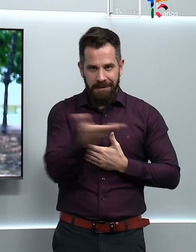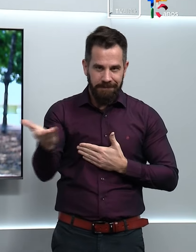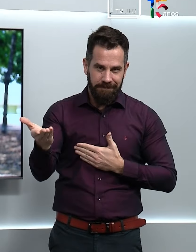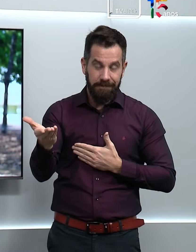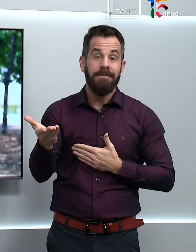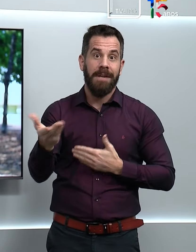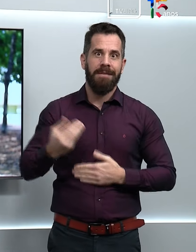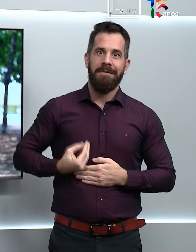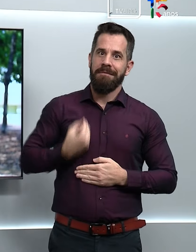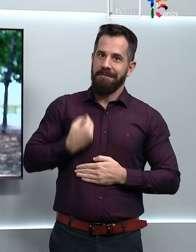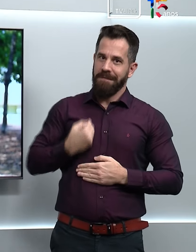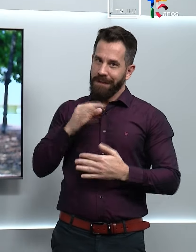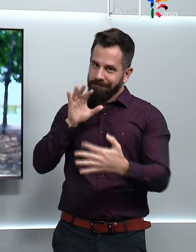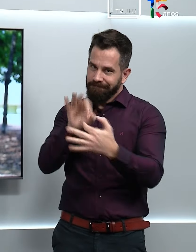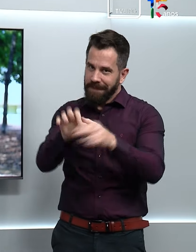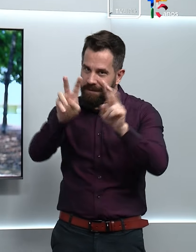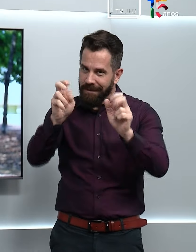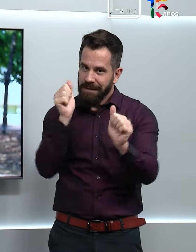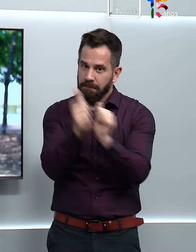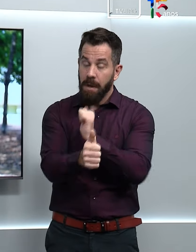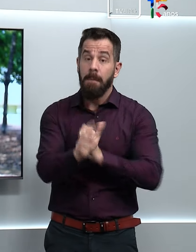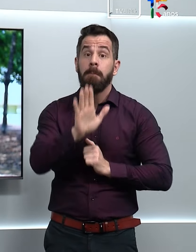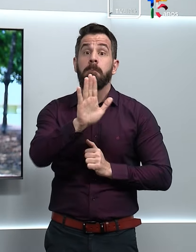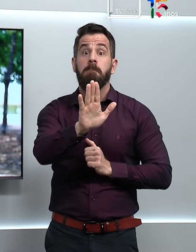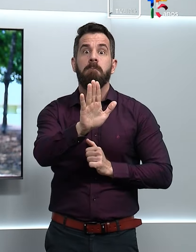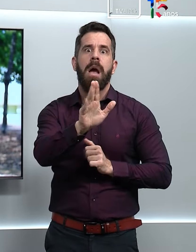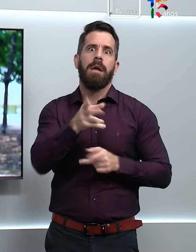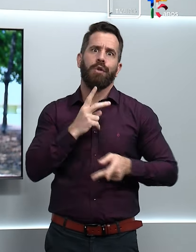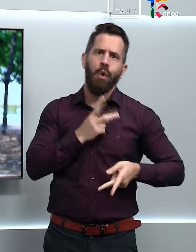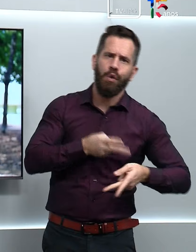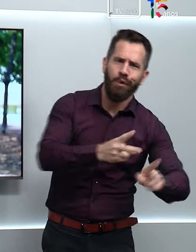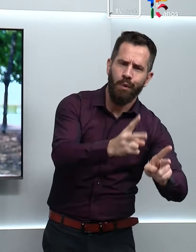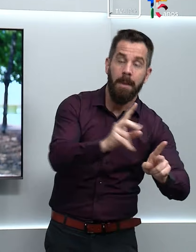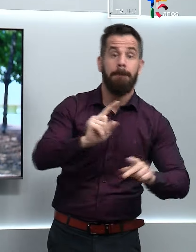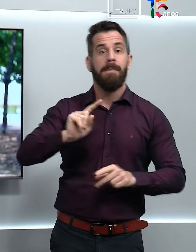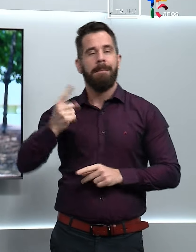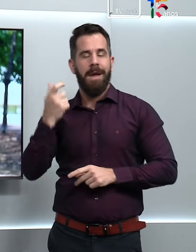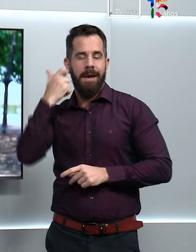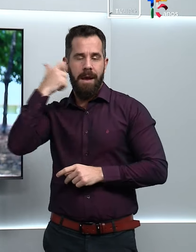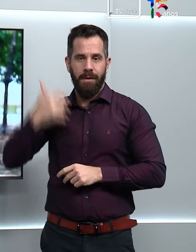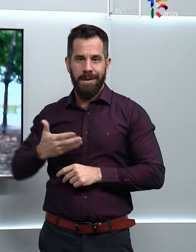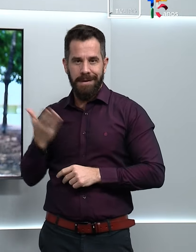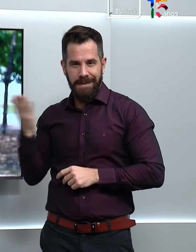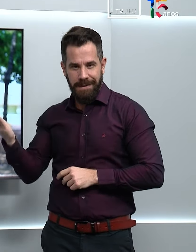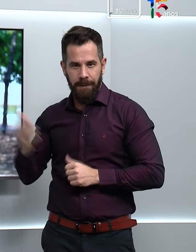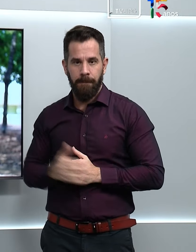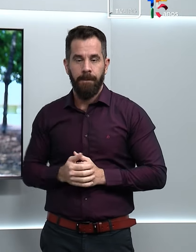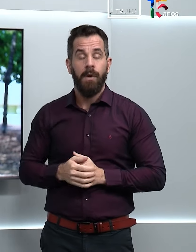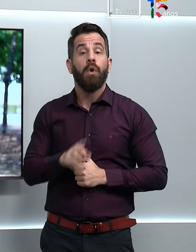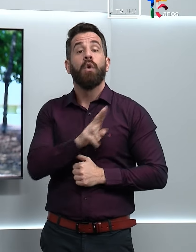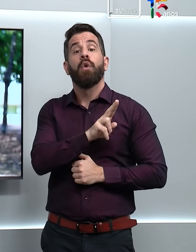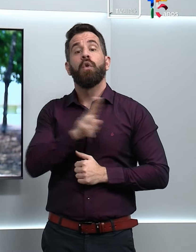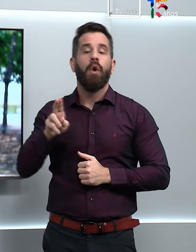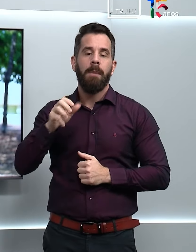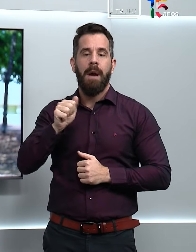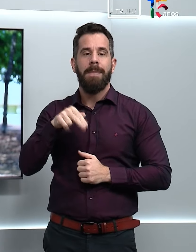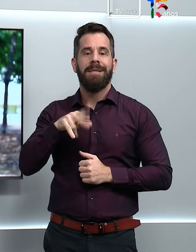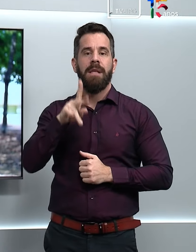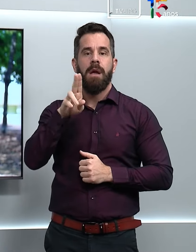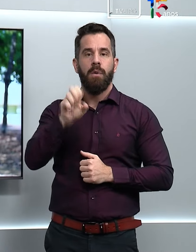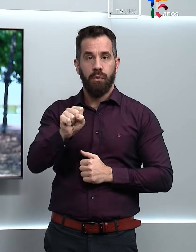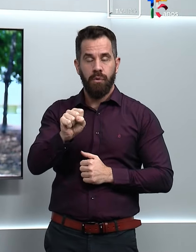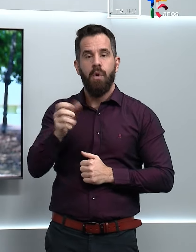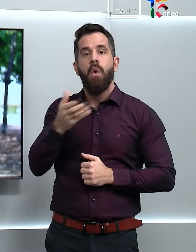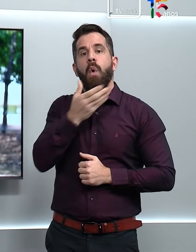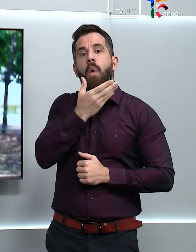conexões esportivas mas antes de dar mais informações eu faço a minha descrição Eu me chamo madus Pamplona sou